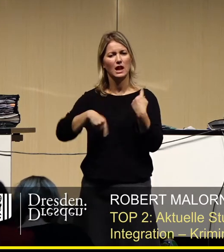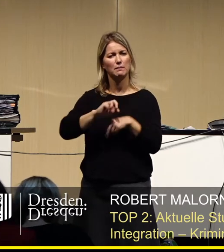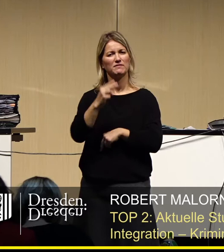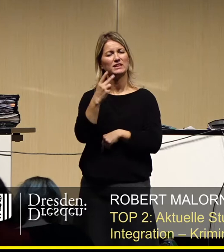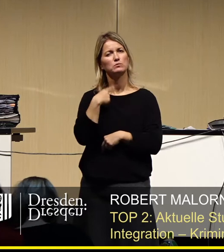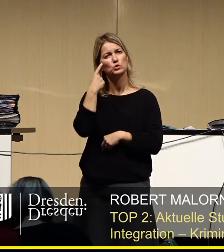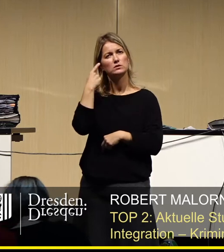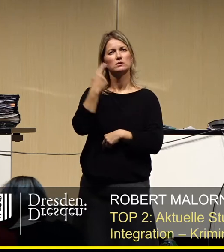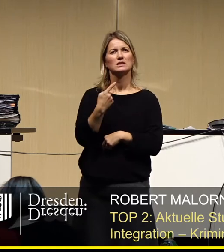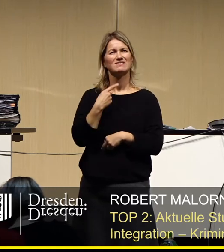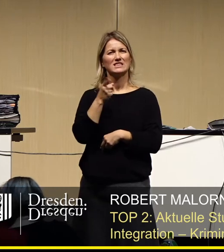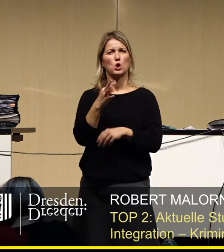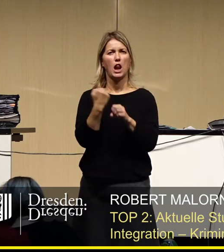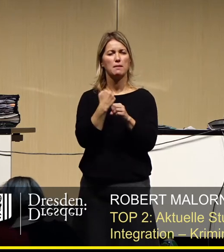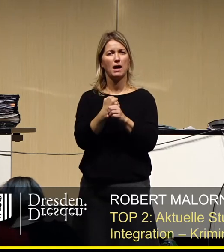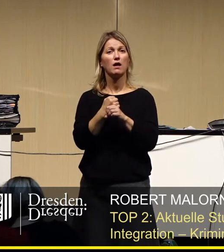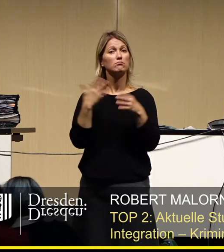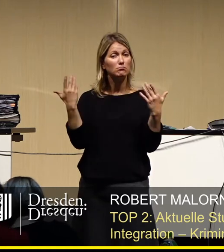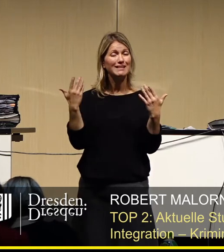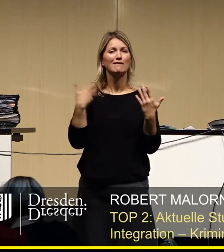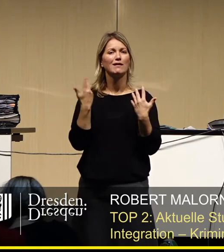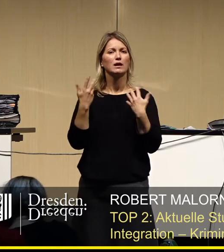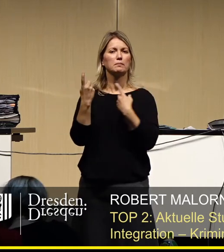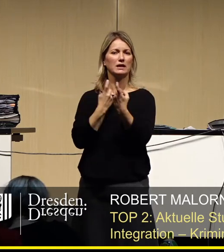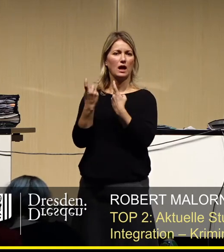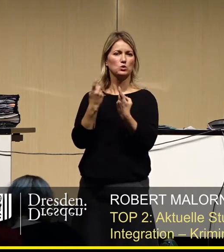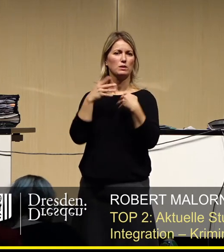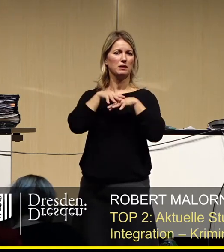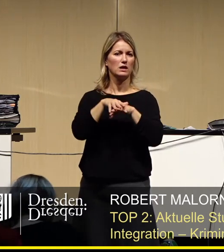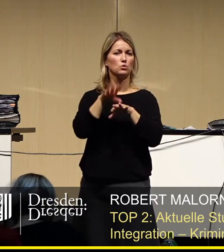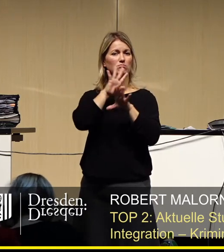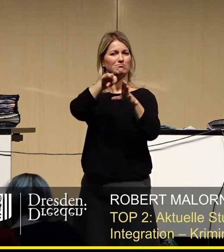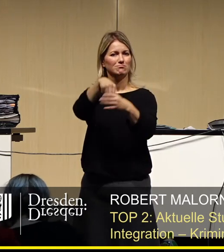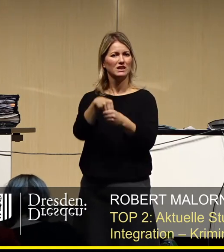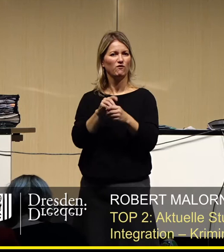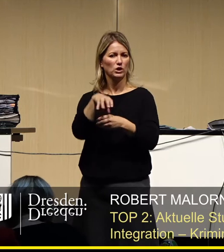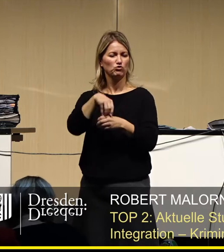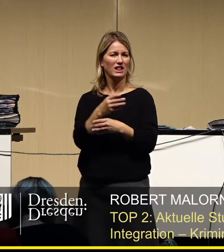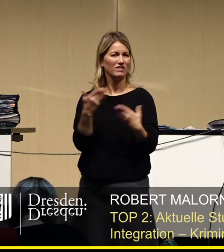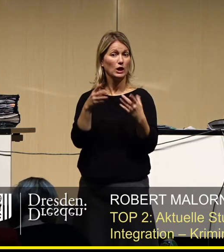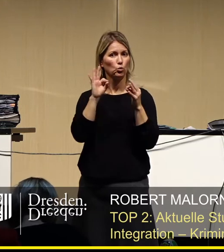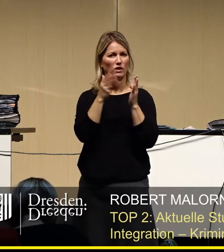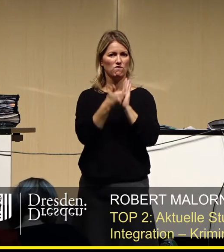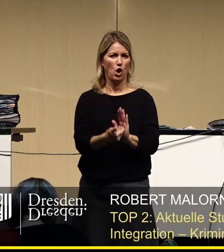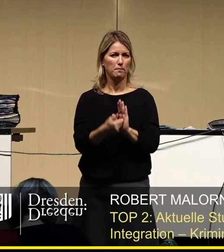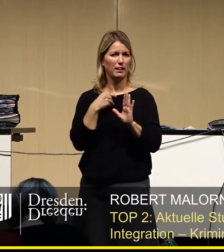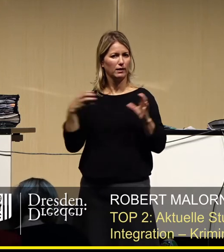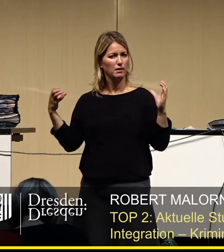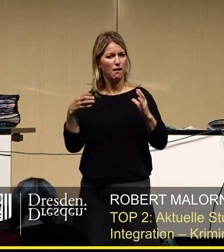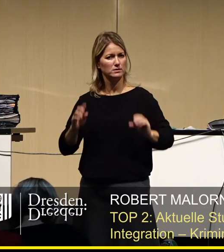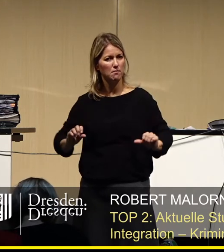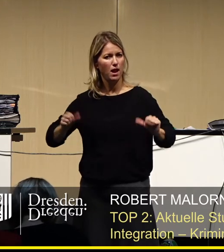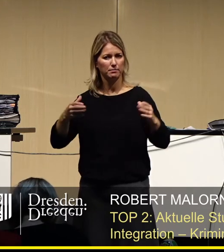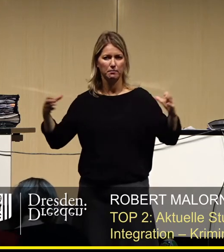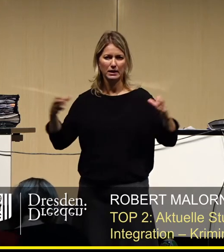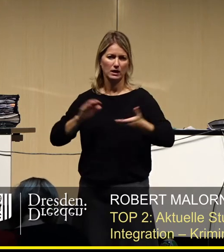was können wir unmittelbar tun, um Migration und Integration positiv für unsere Stadtgesellschaft zu gestalten. Und das geht am besten über Vorbilder, über gemeinsames Erleben und